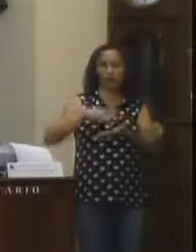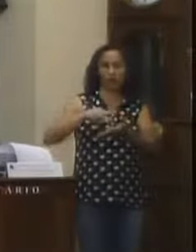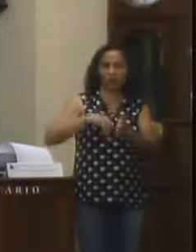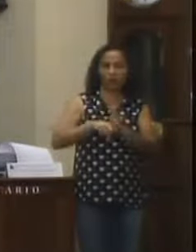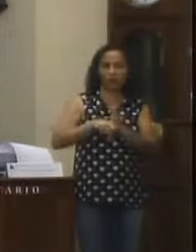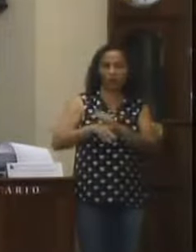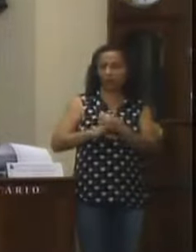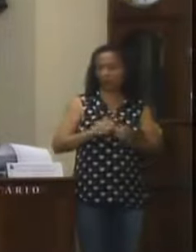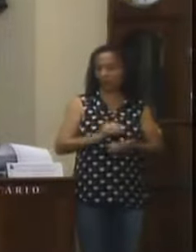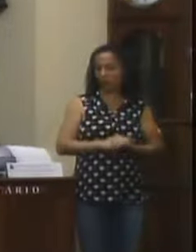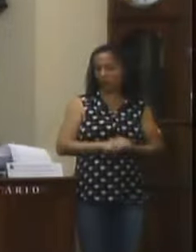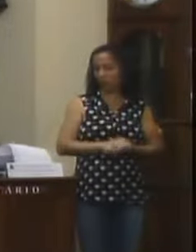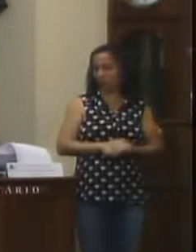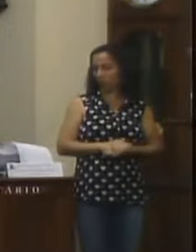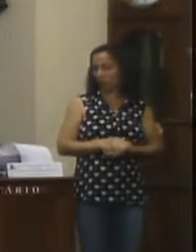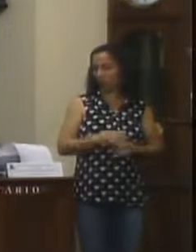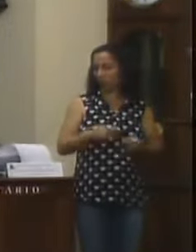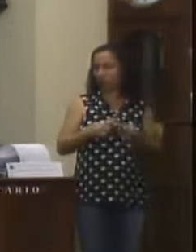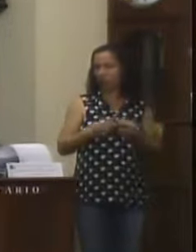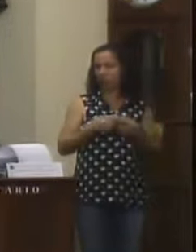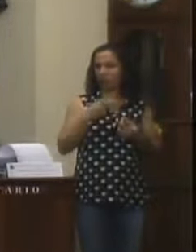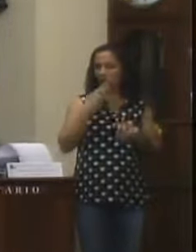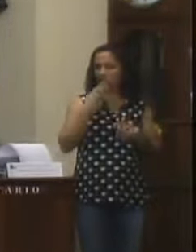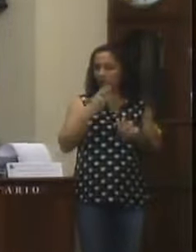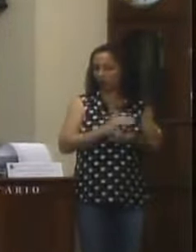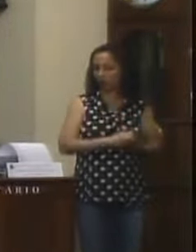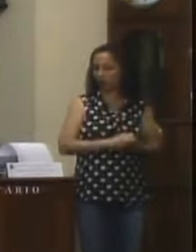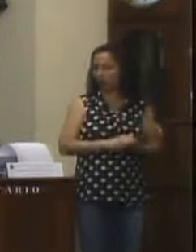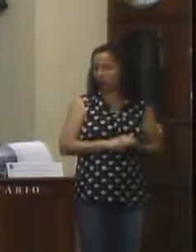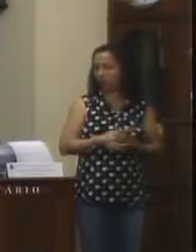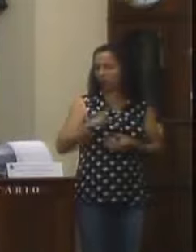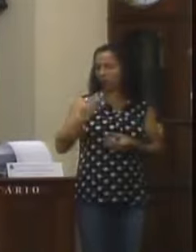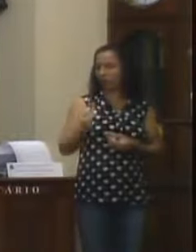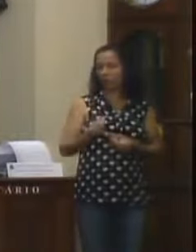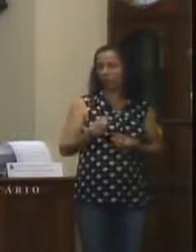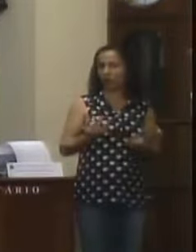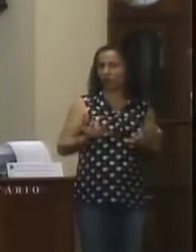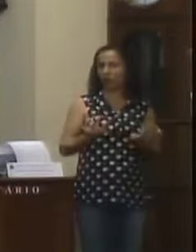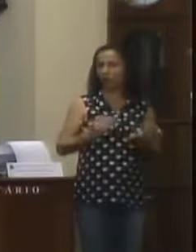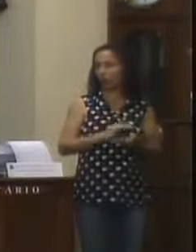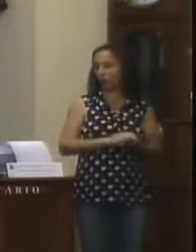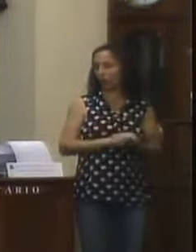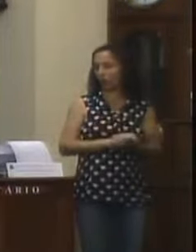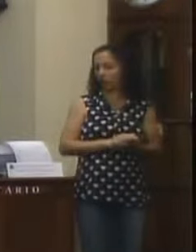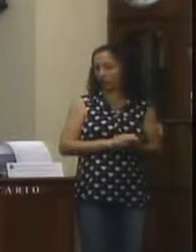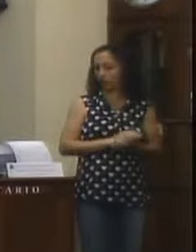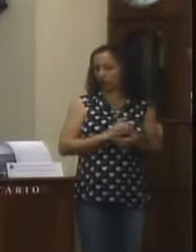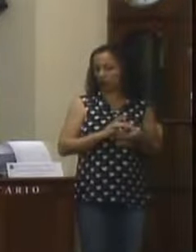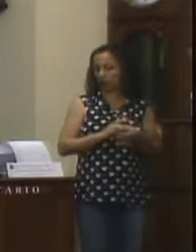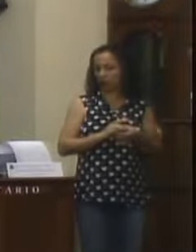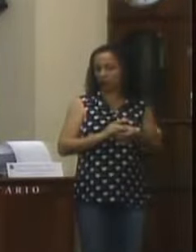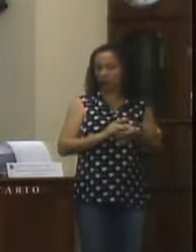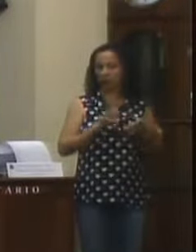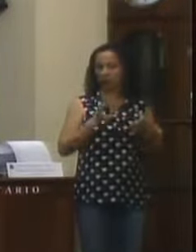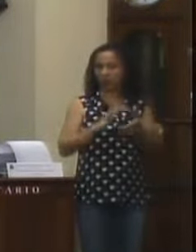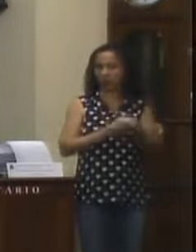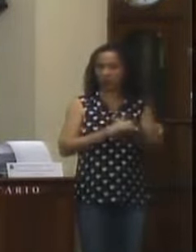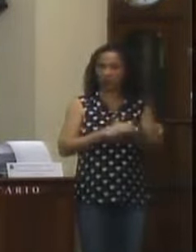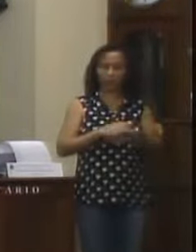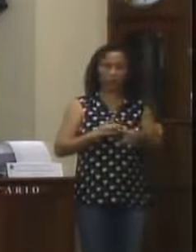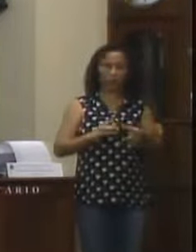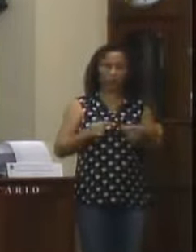Comissão Permanente de Justiça e Redação, a presente proposição legislativa encaminhada pelo novo vereador é formalmente, materialmente constitucional, legal e jurídico, não vendo obstáculo